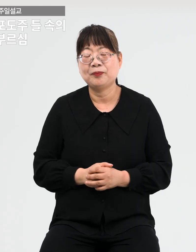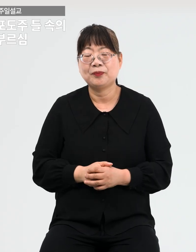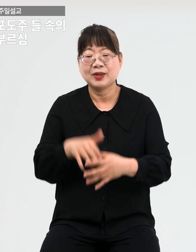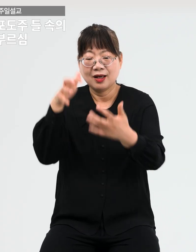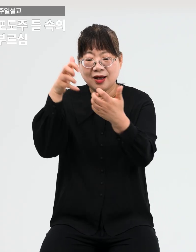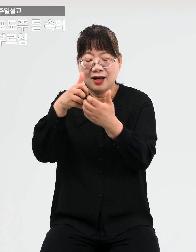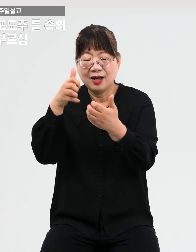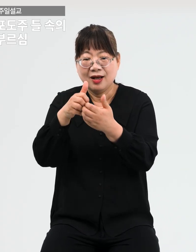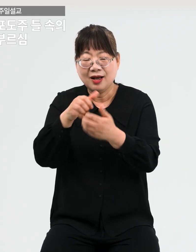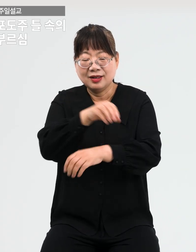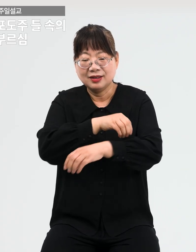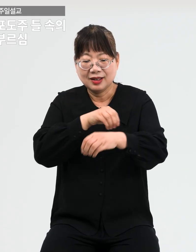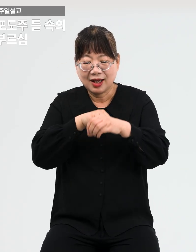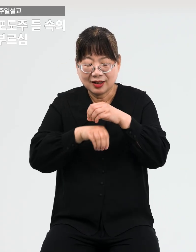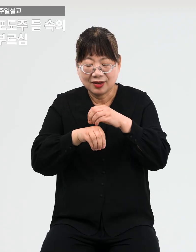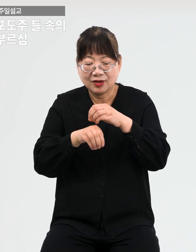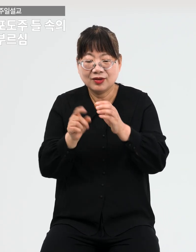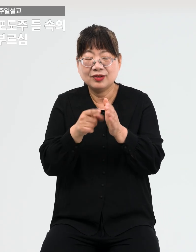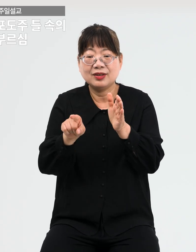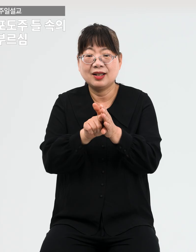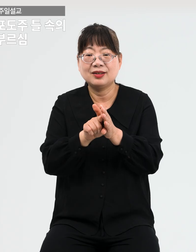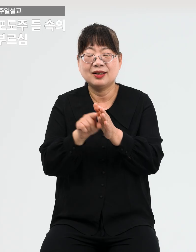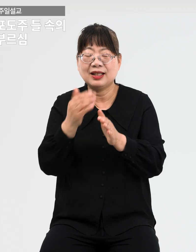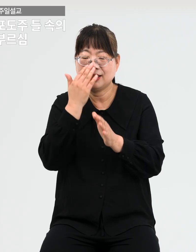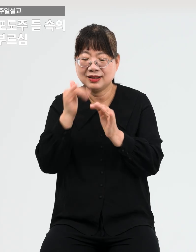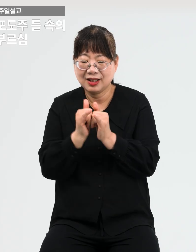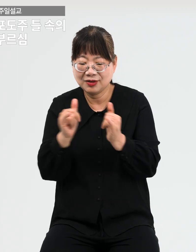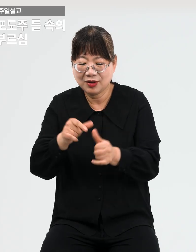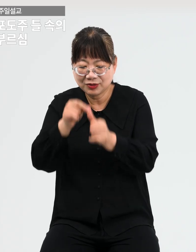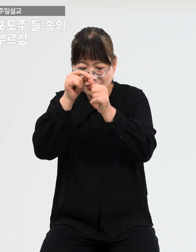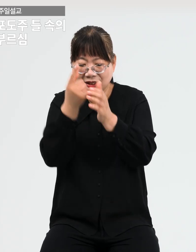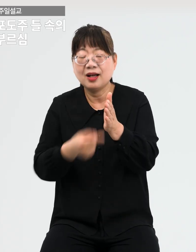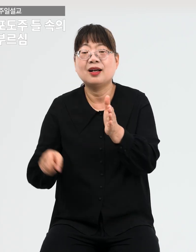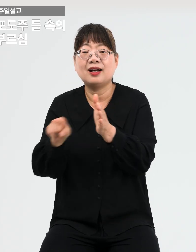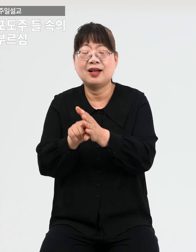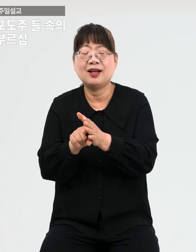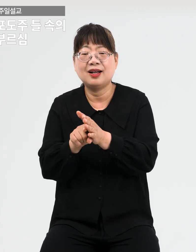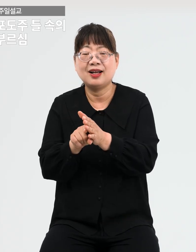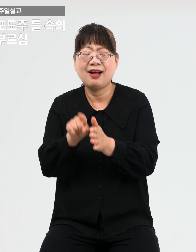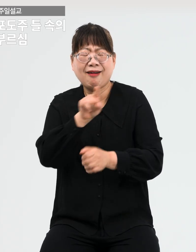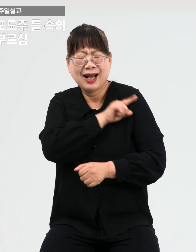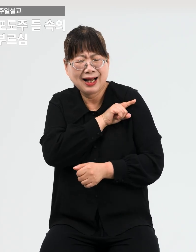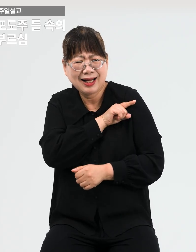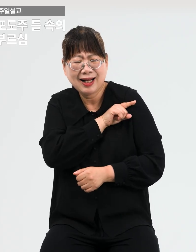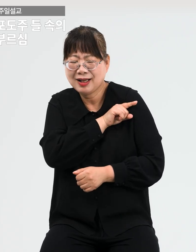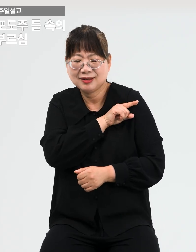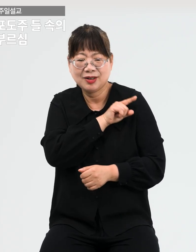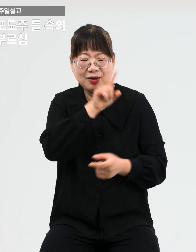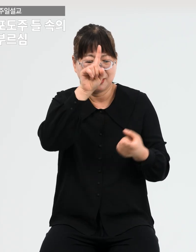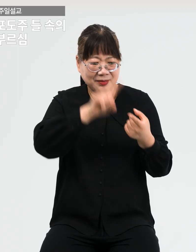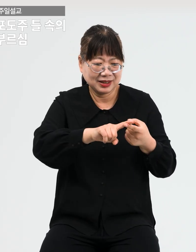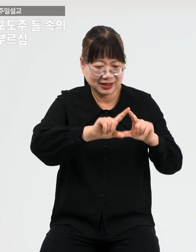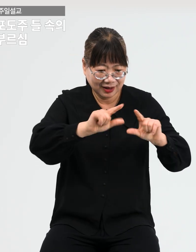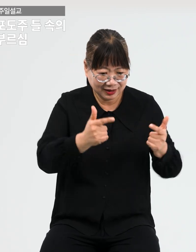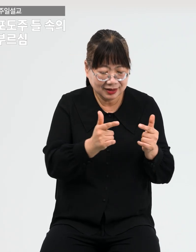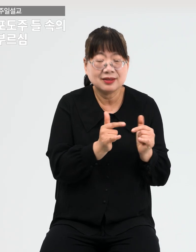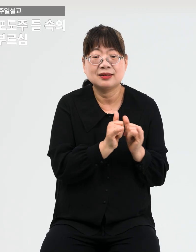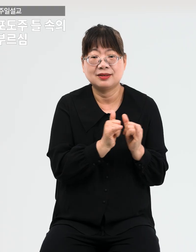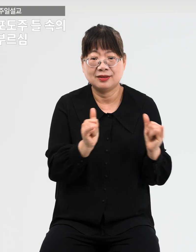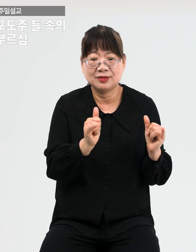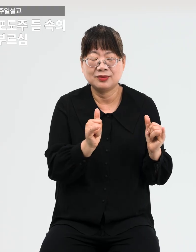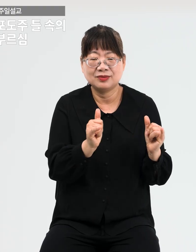전쟁에 나서기에는, 그리고 이스라엘을 구원하기에는 가장 부적격자를